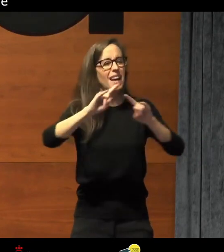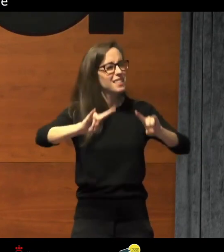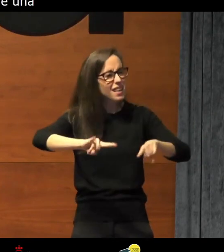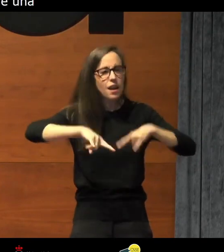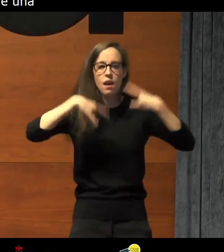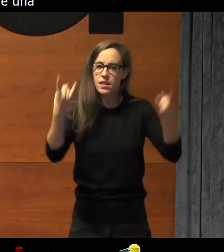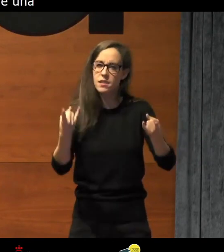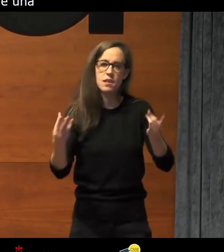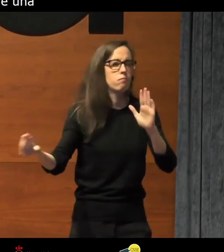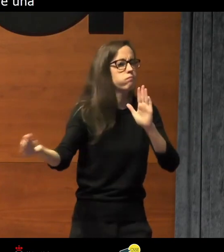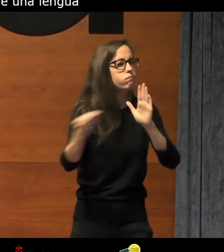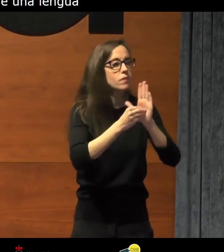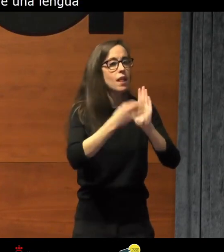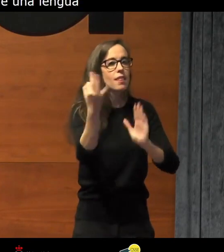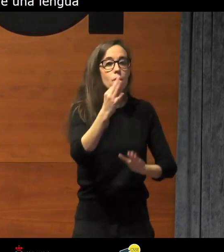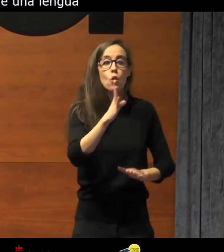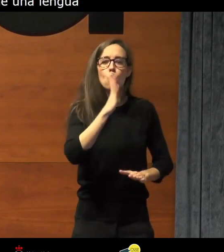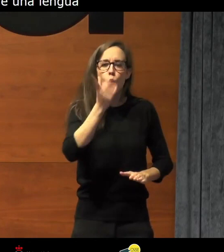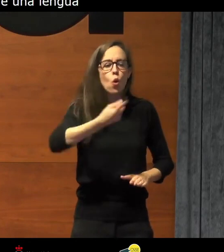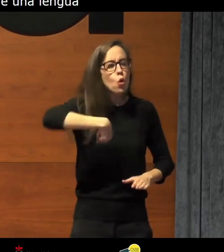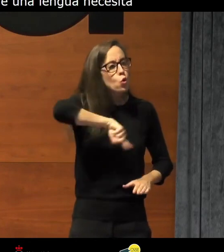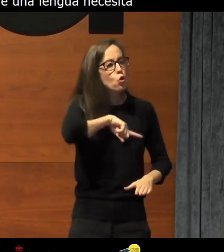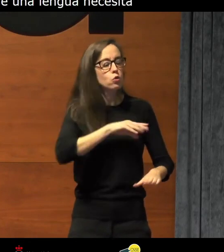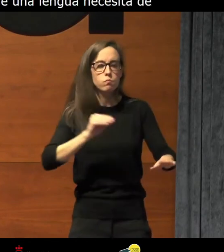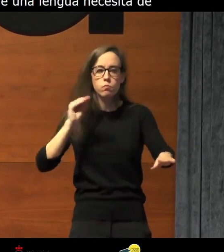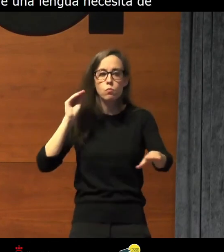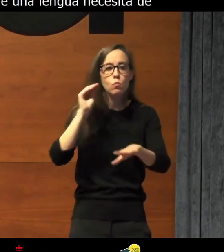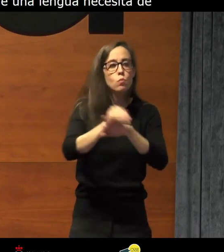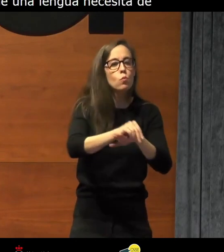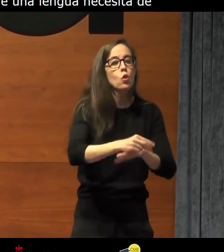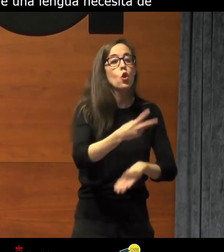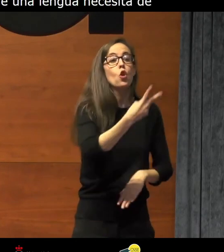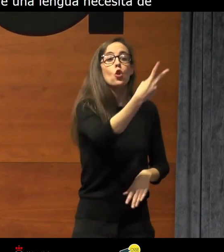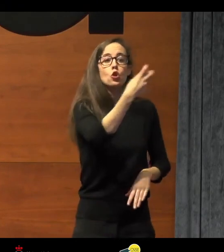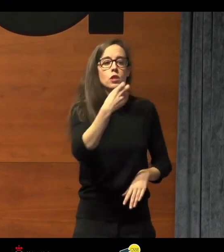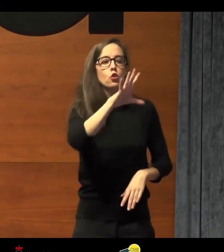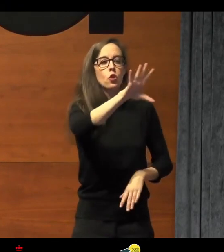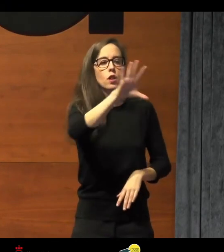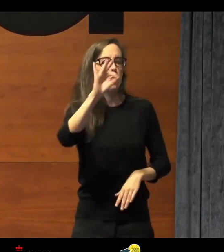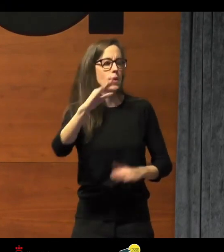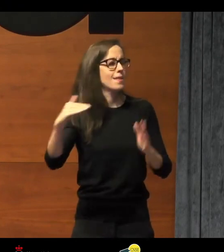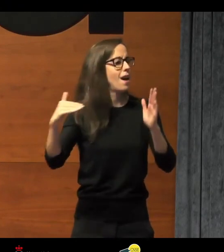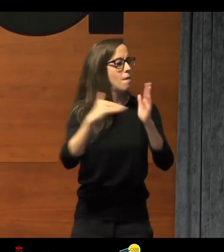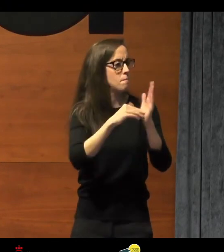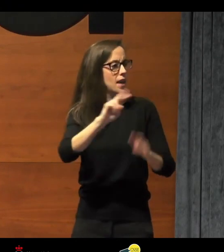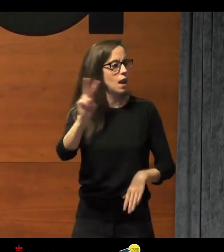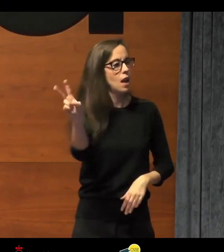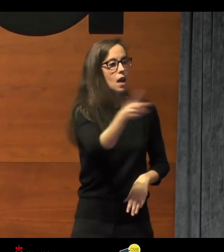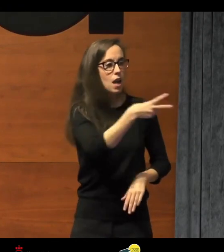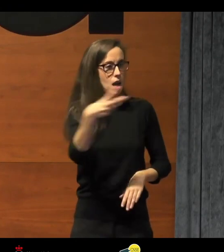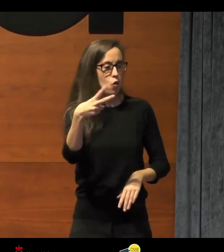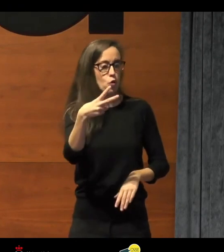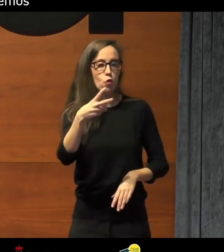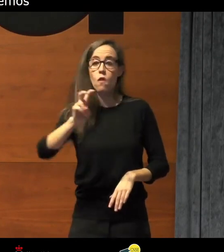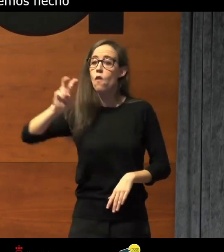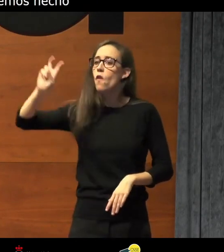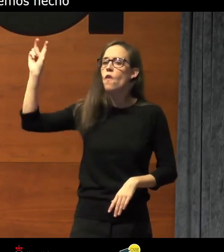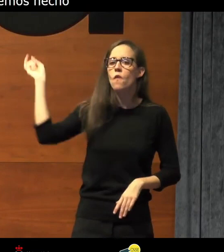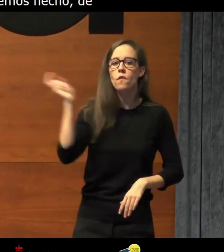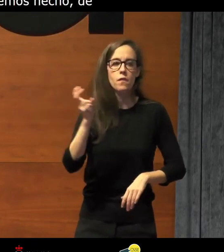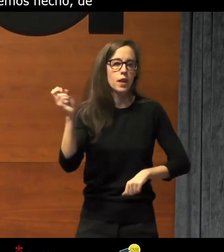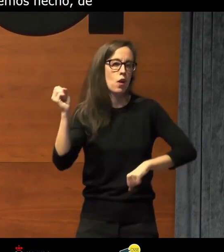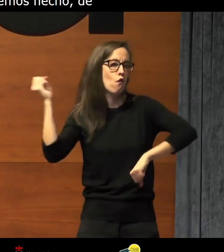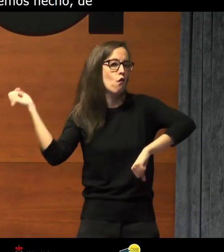hecho, realizar una inversión extra de 250.000 euros derivadas de los fondos Next